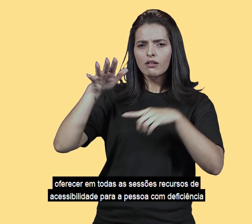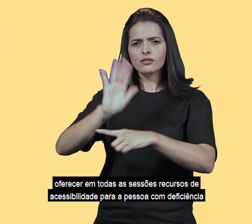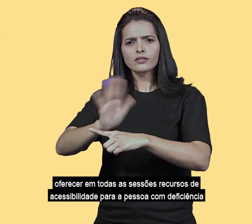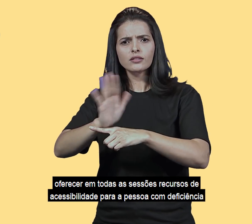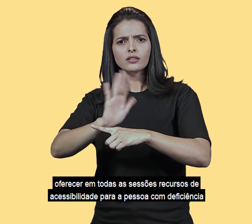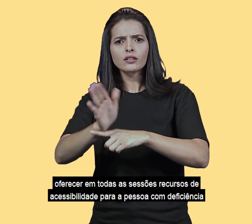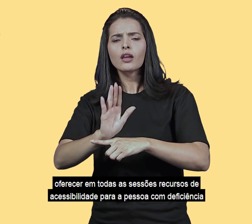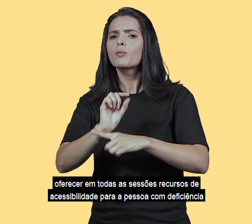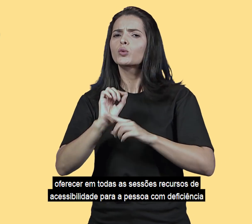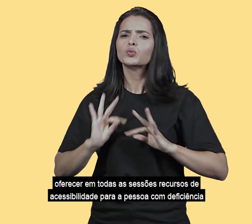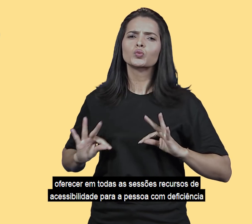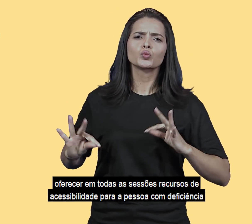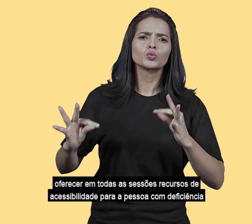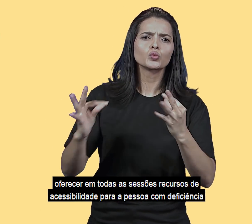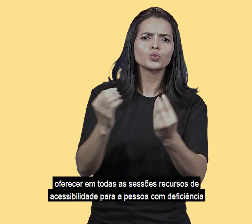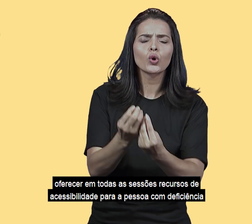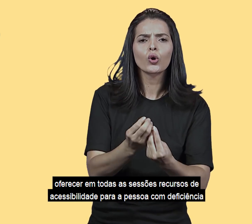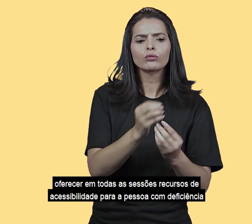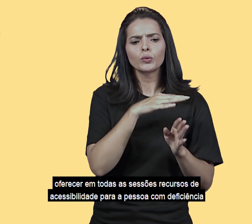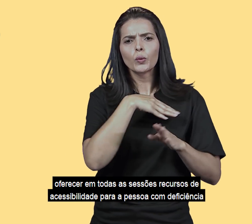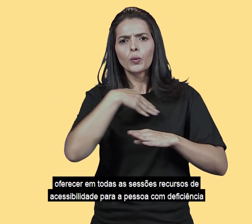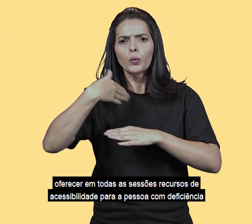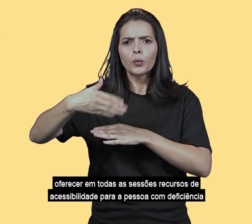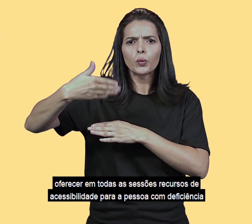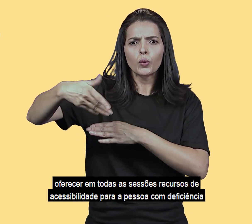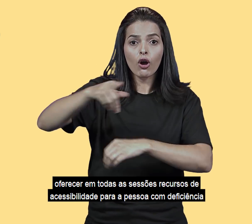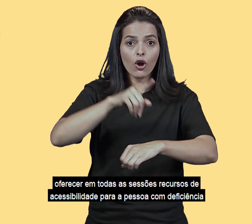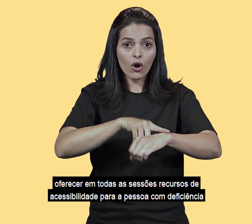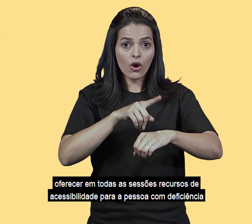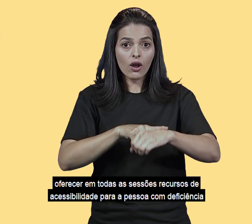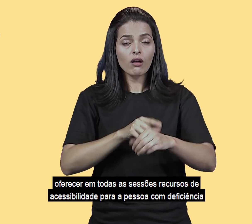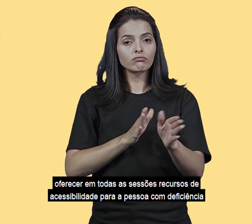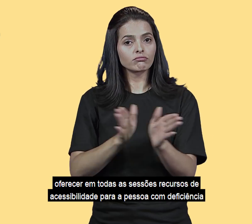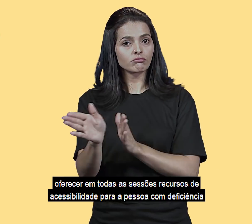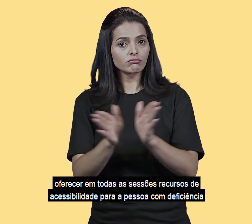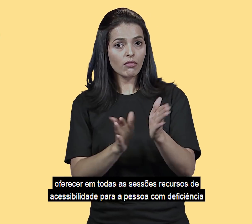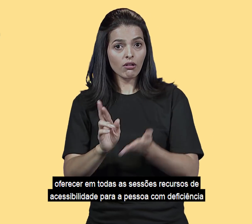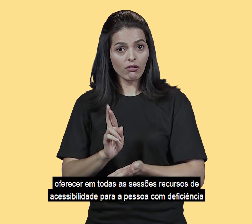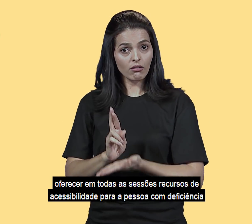todas as sessões recursos de acessibilidade para a pessoa com deficiência